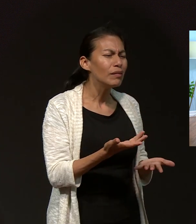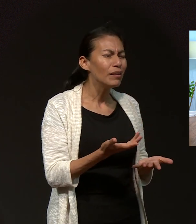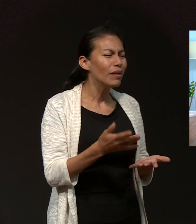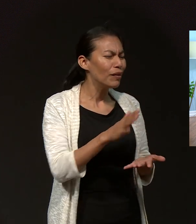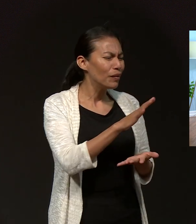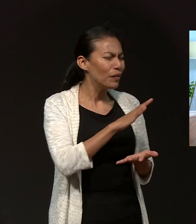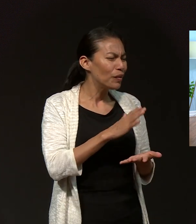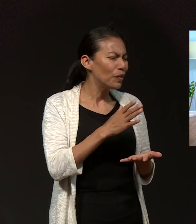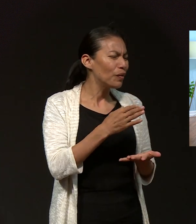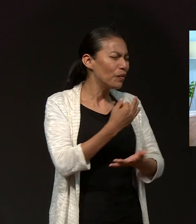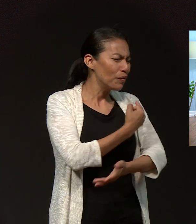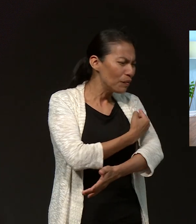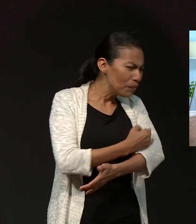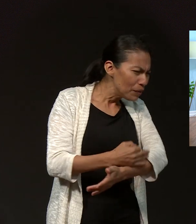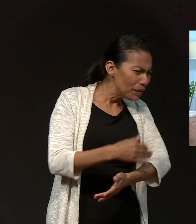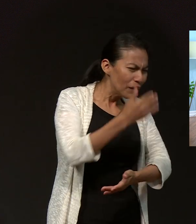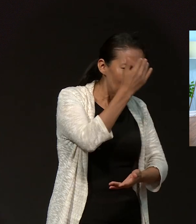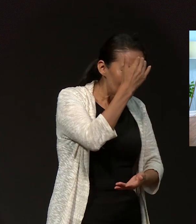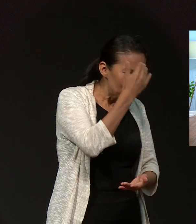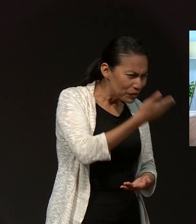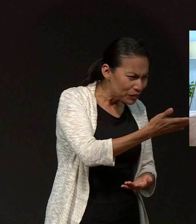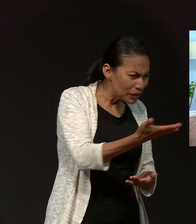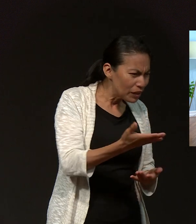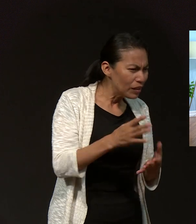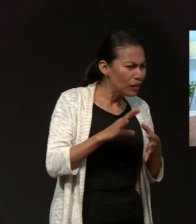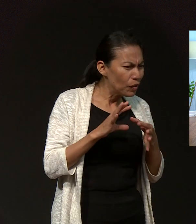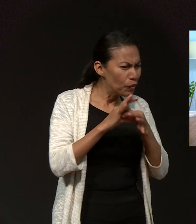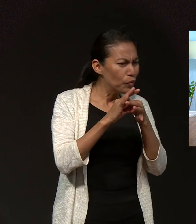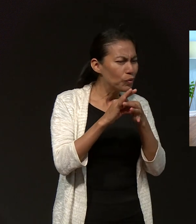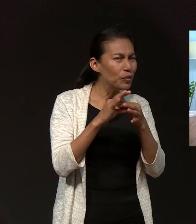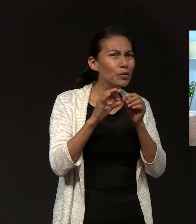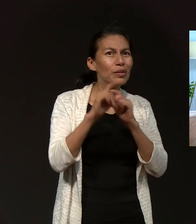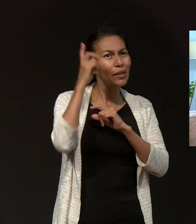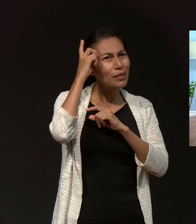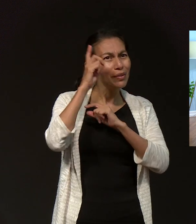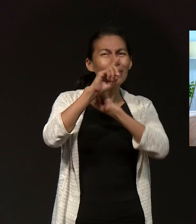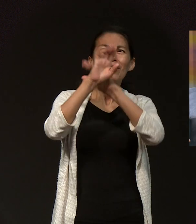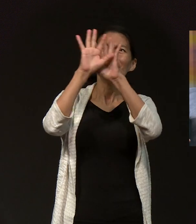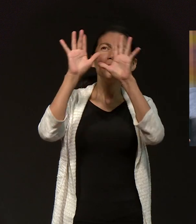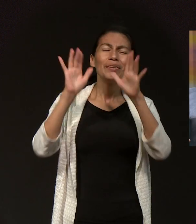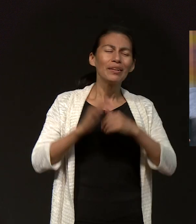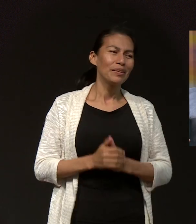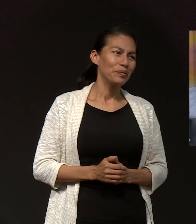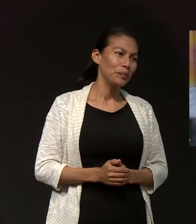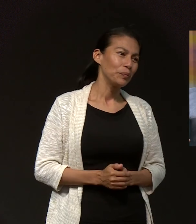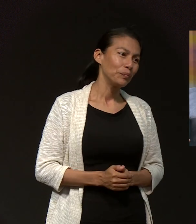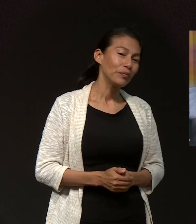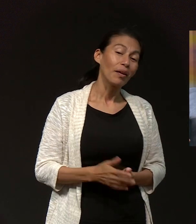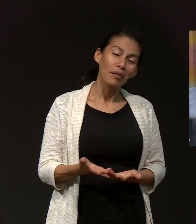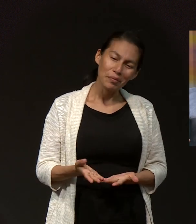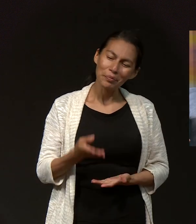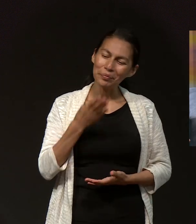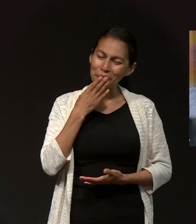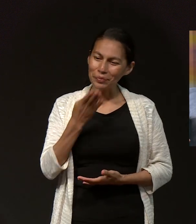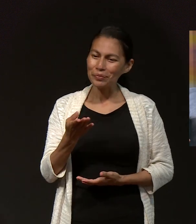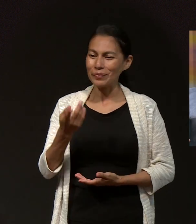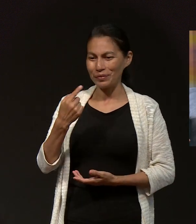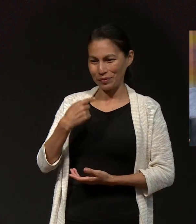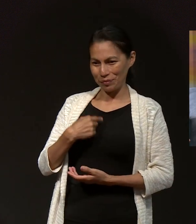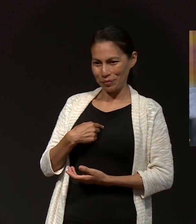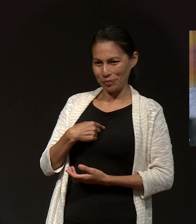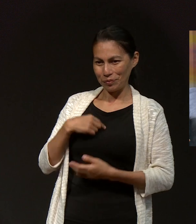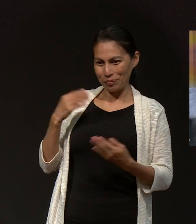en el calor humano de poder glorificar juntos a Dios. Muy bien. Bueno, pues yo